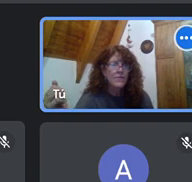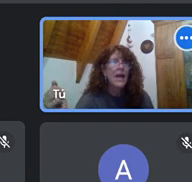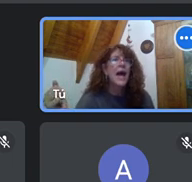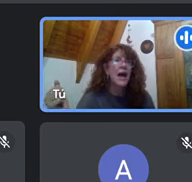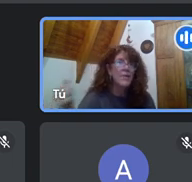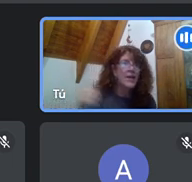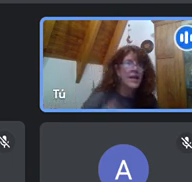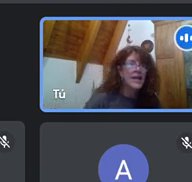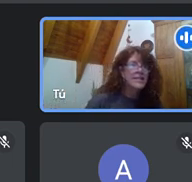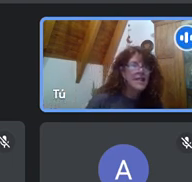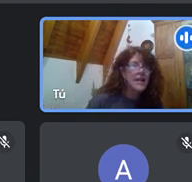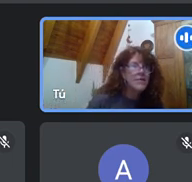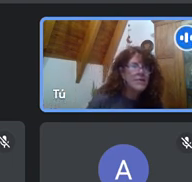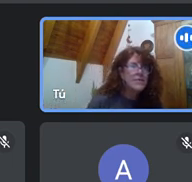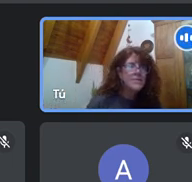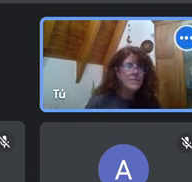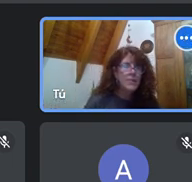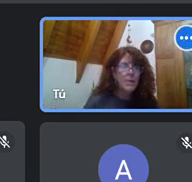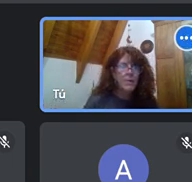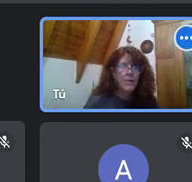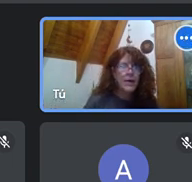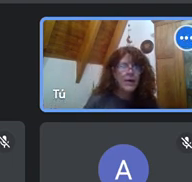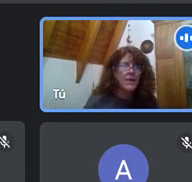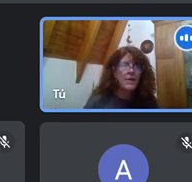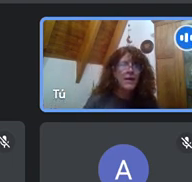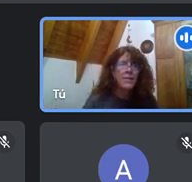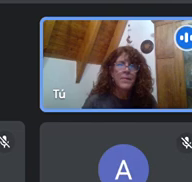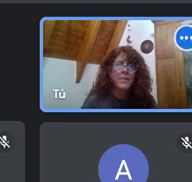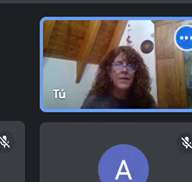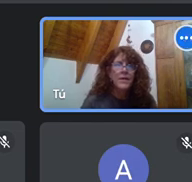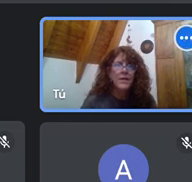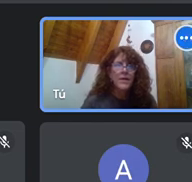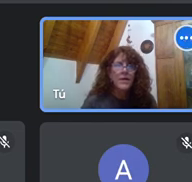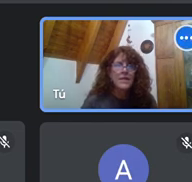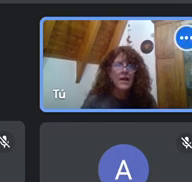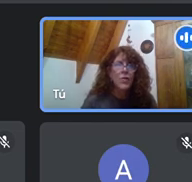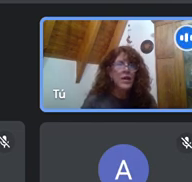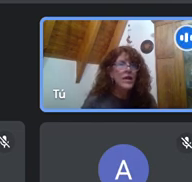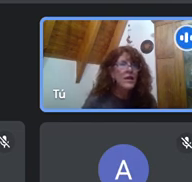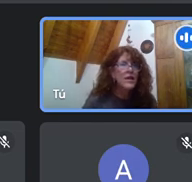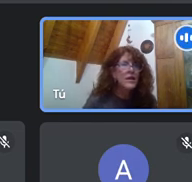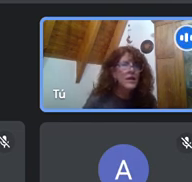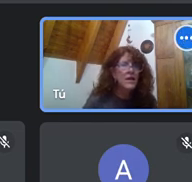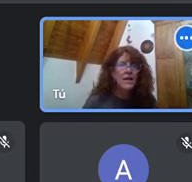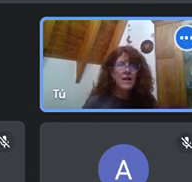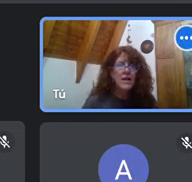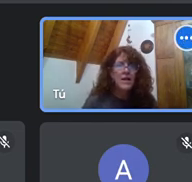Ah, bien, Aranza. Bien, a ver. Saco a Nair.